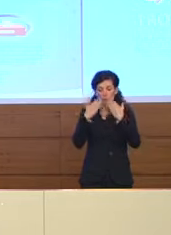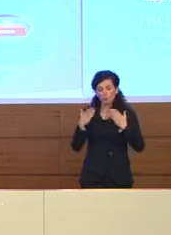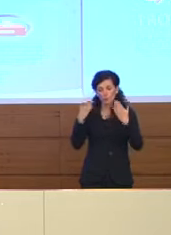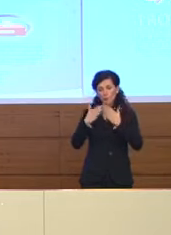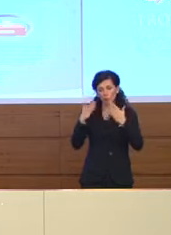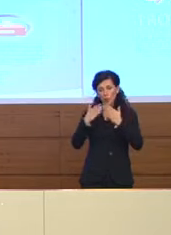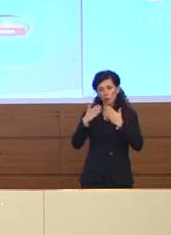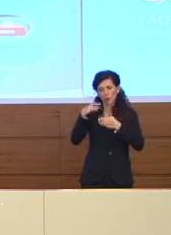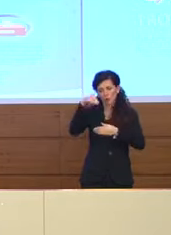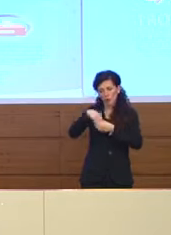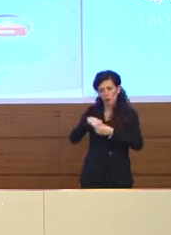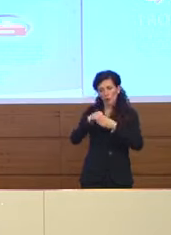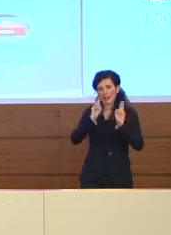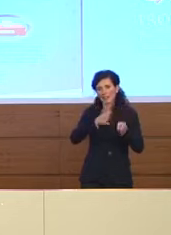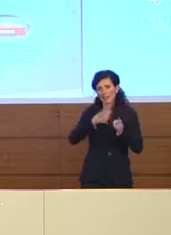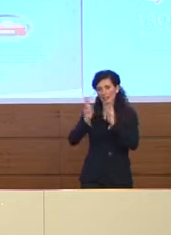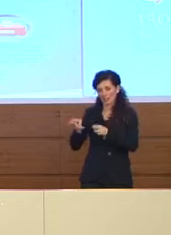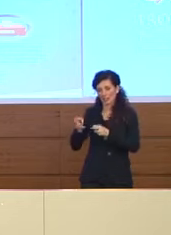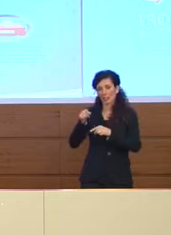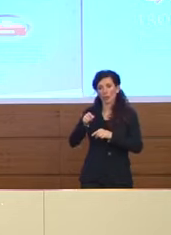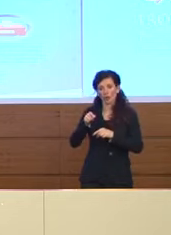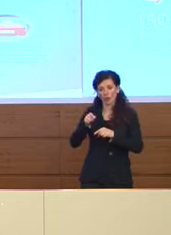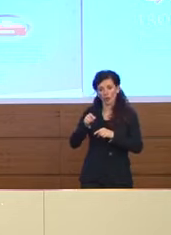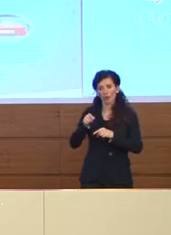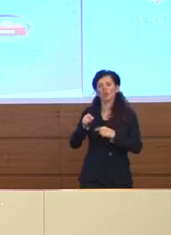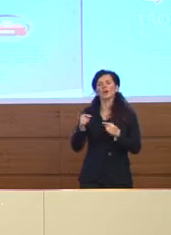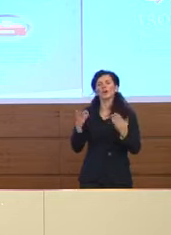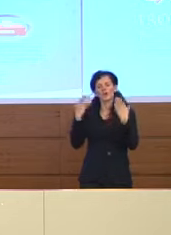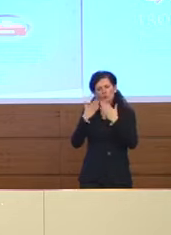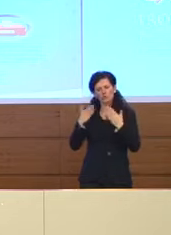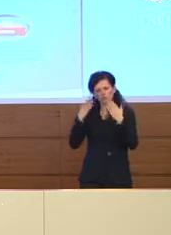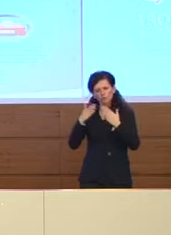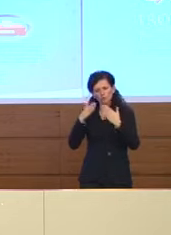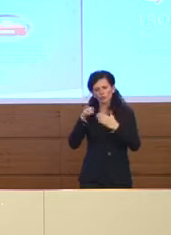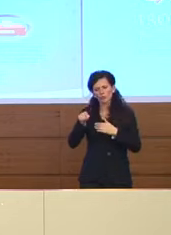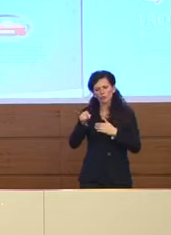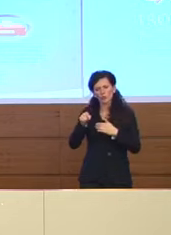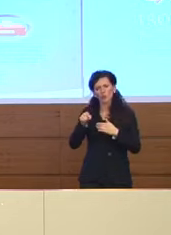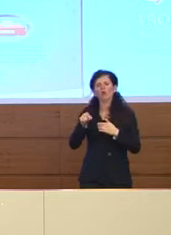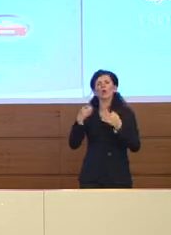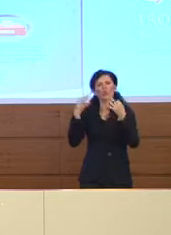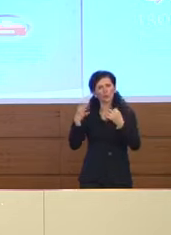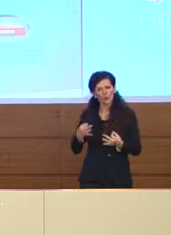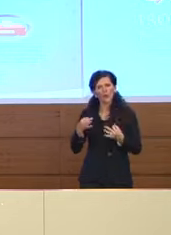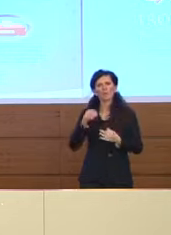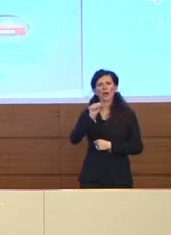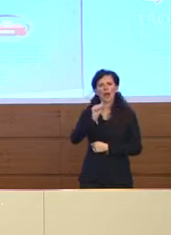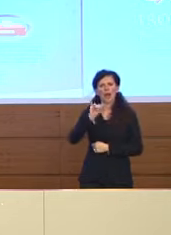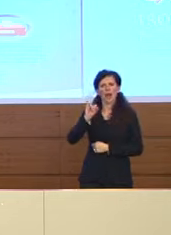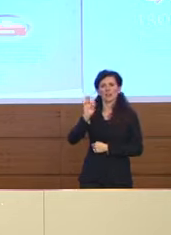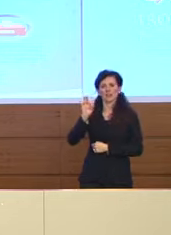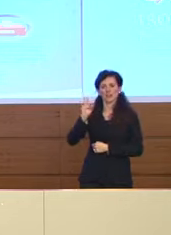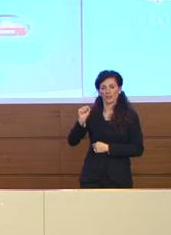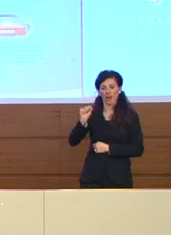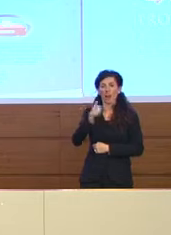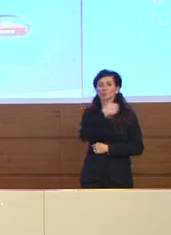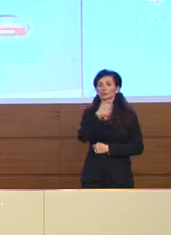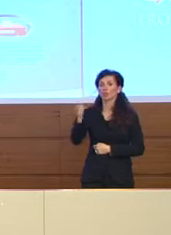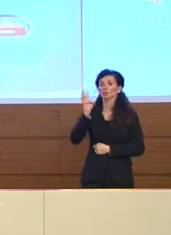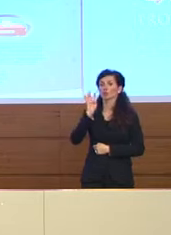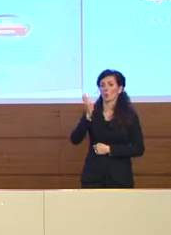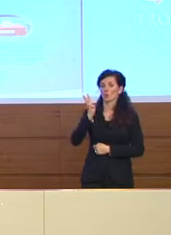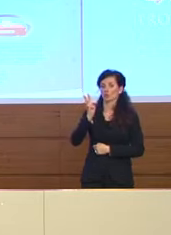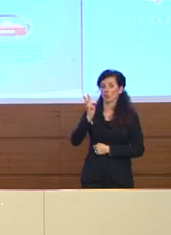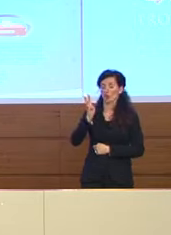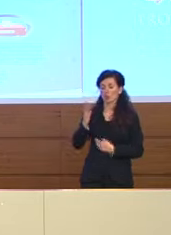per ricordarvi che oggi aifa ha valutato 114